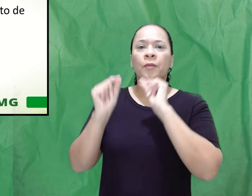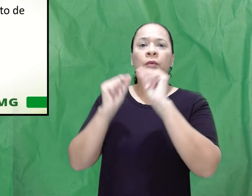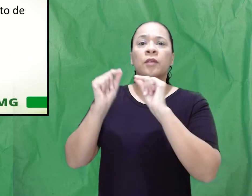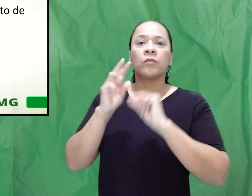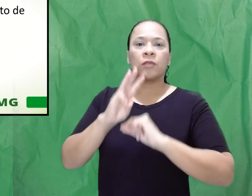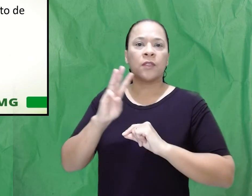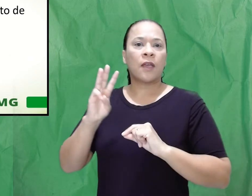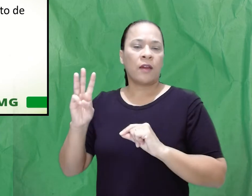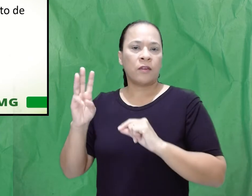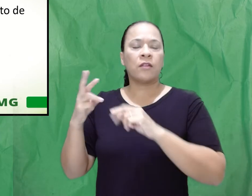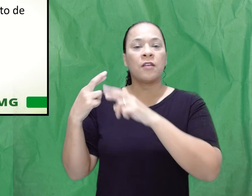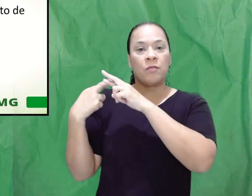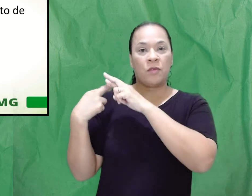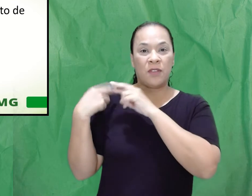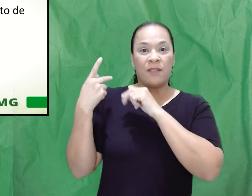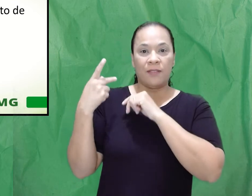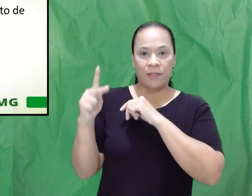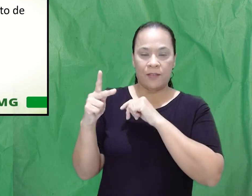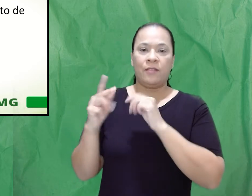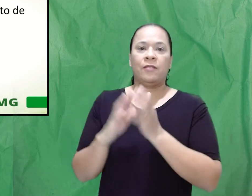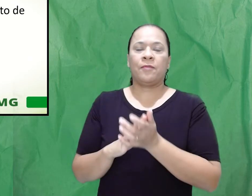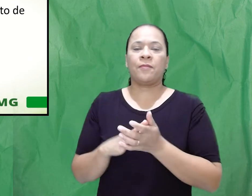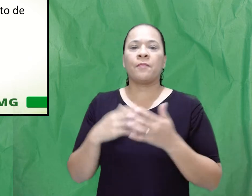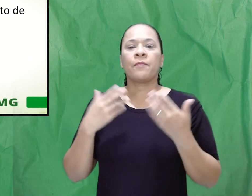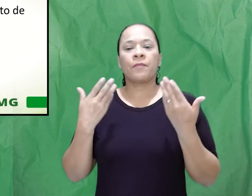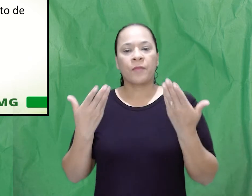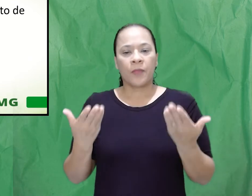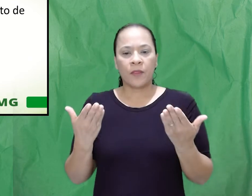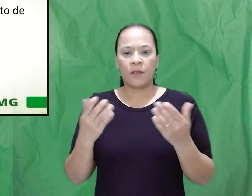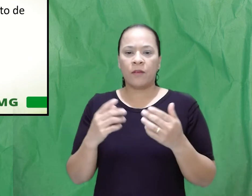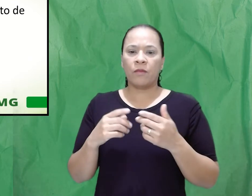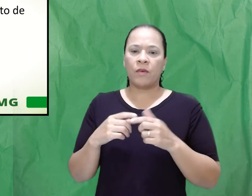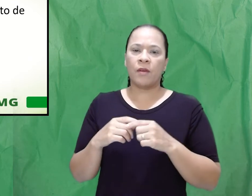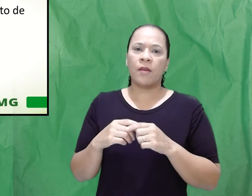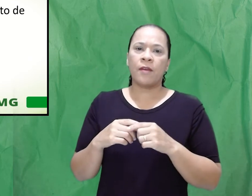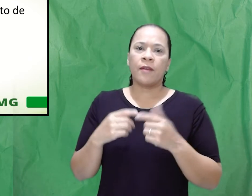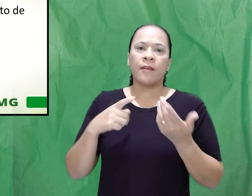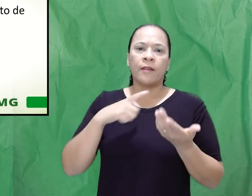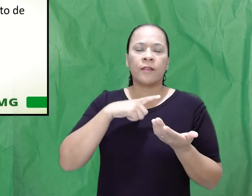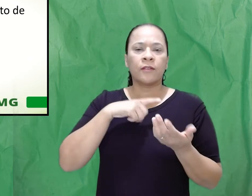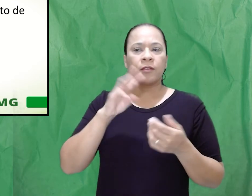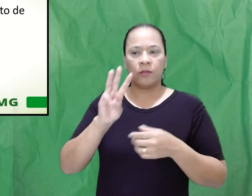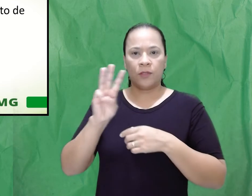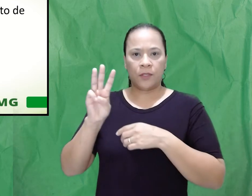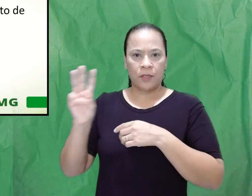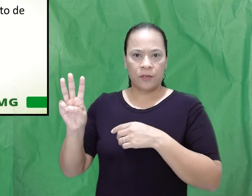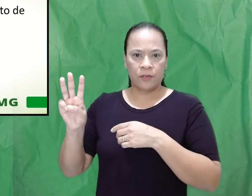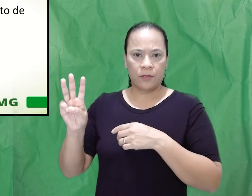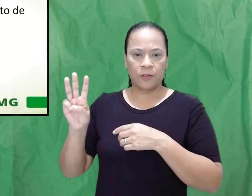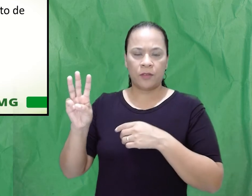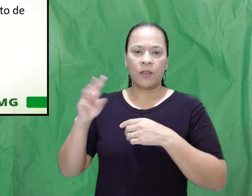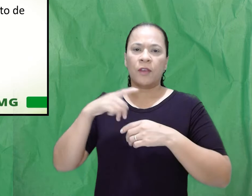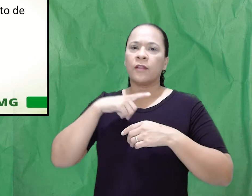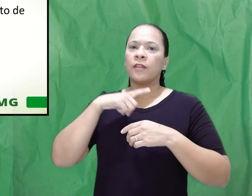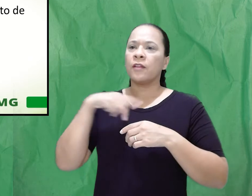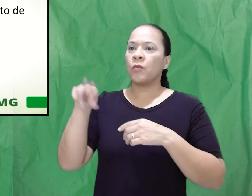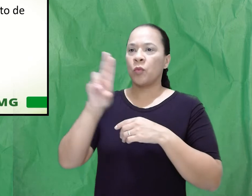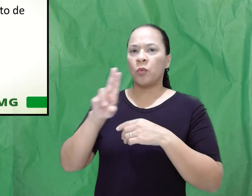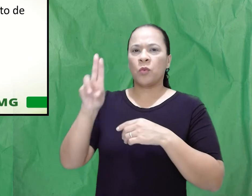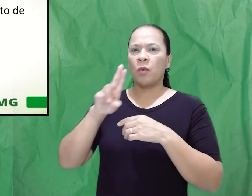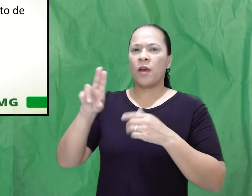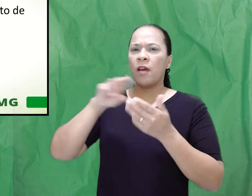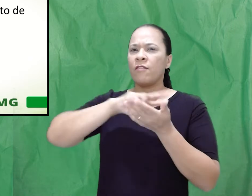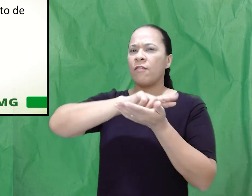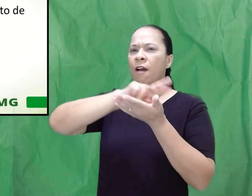Então, a responsabilidade está relacionada com, por exemplo, um site. Diferentes usuários acessam